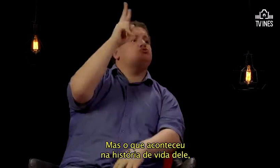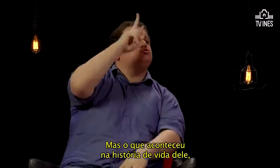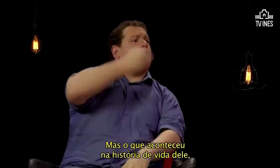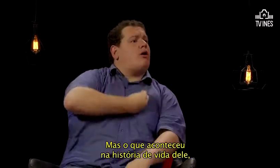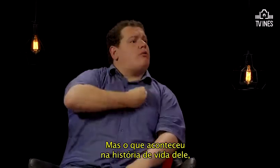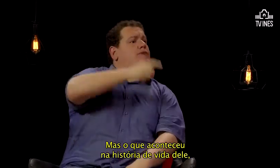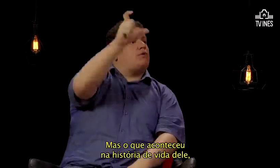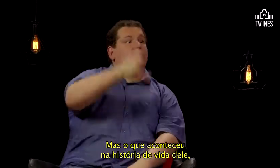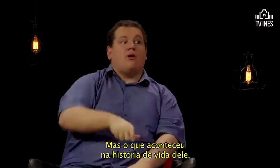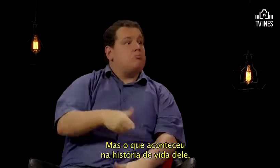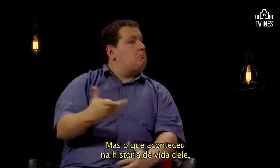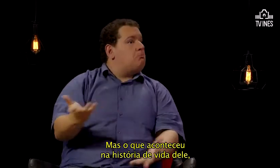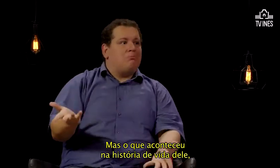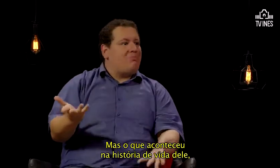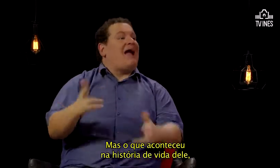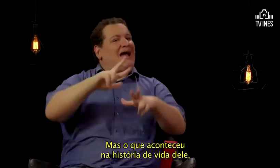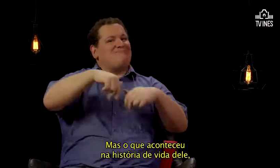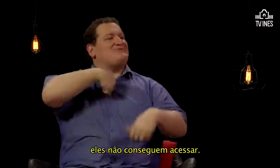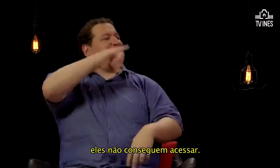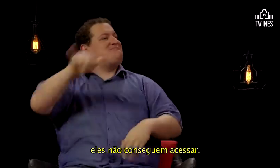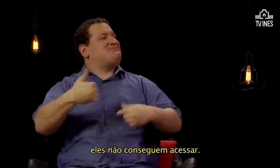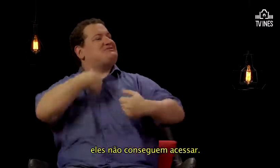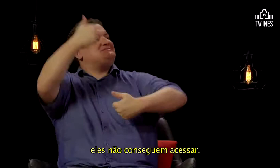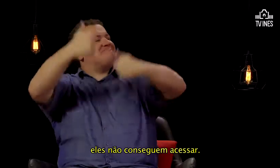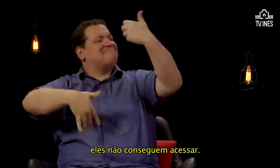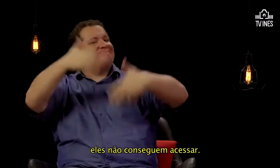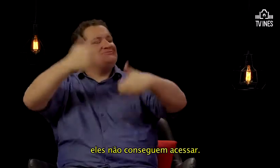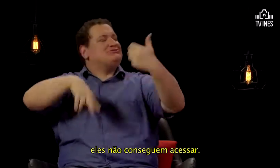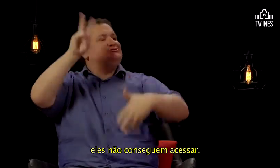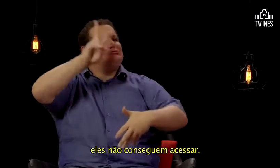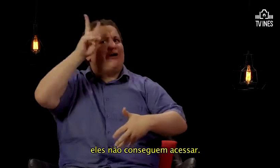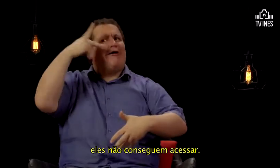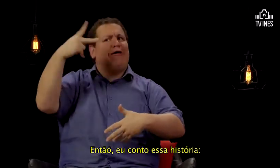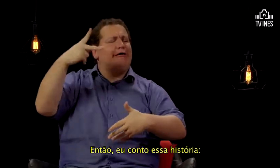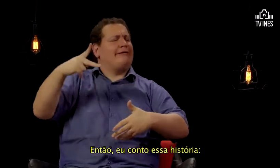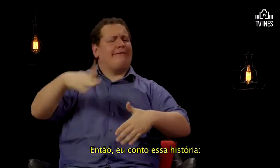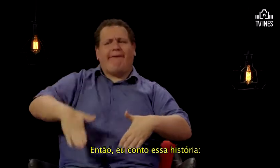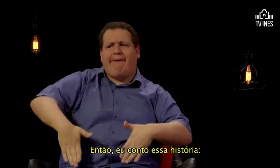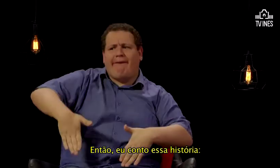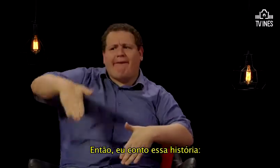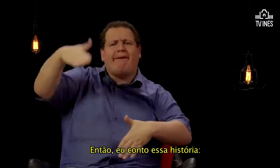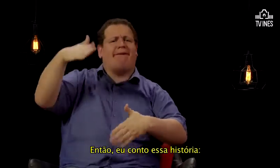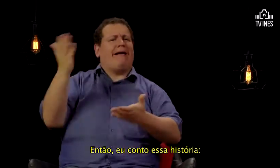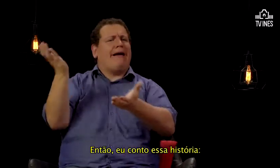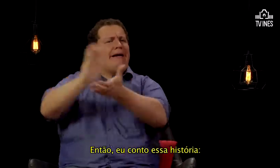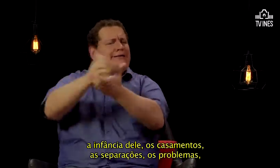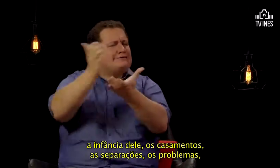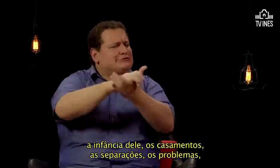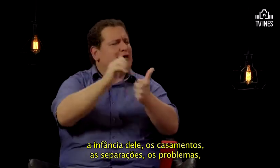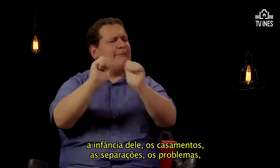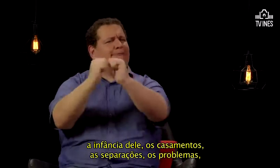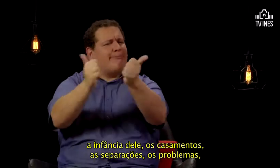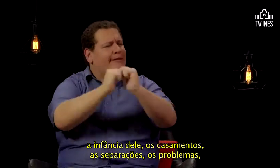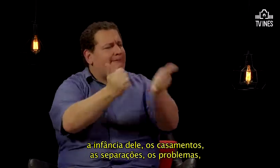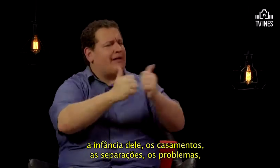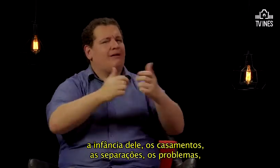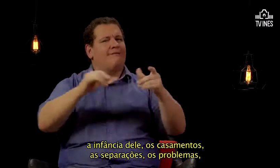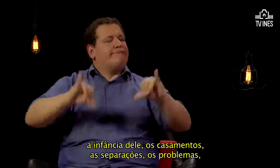aconteceu na história de vida dele, eles não conseguem acessar. Então, eu conto essa história, a infância dele, os casamentos,